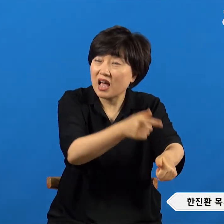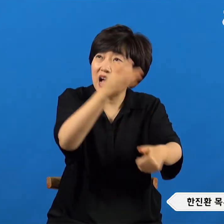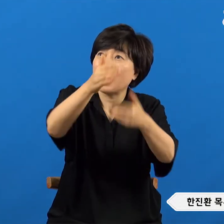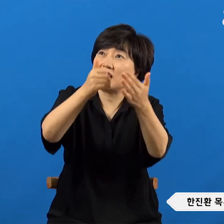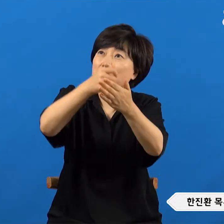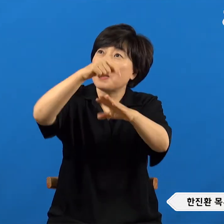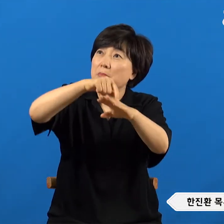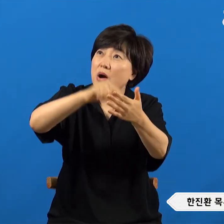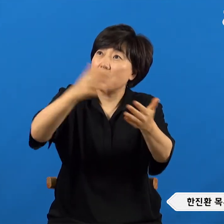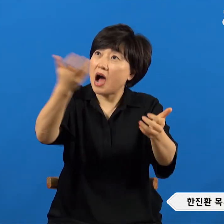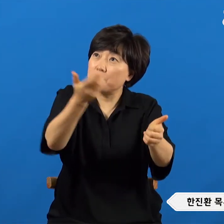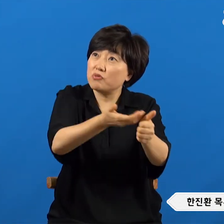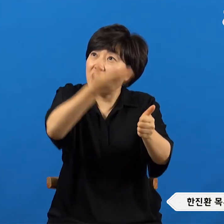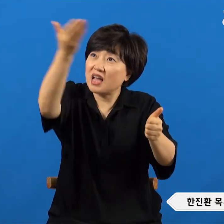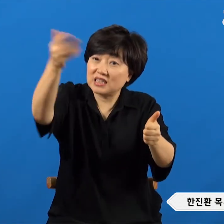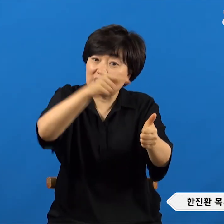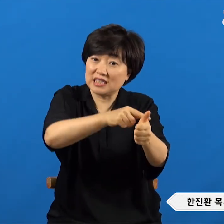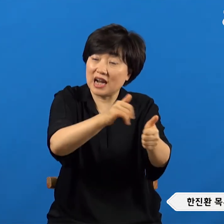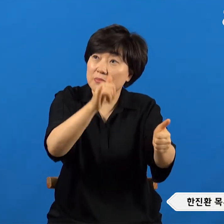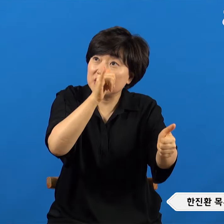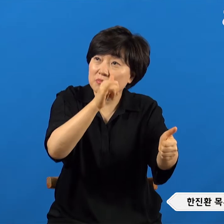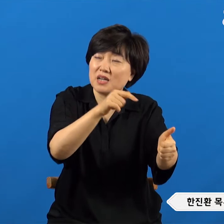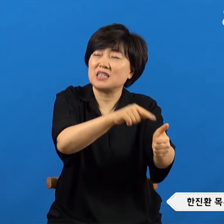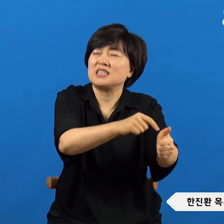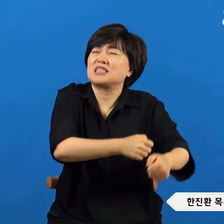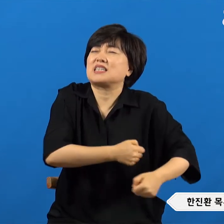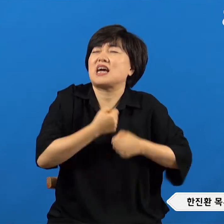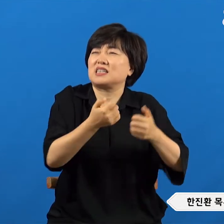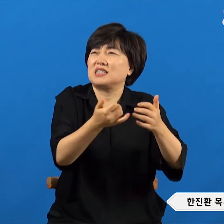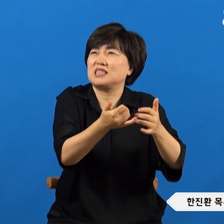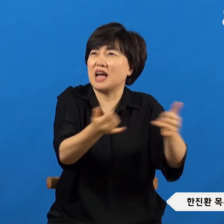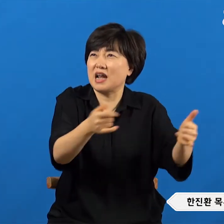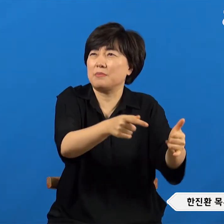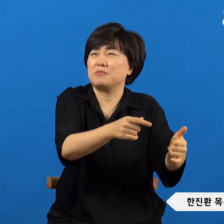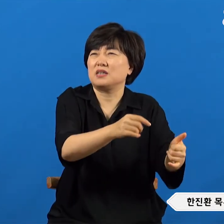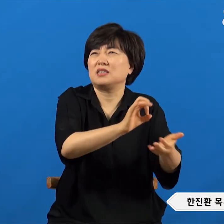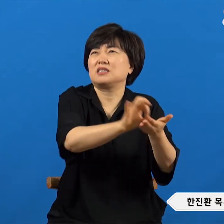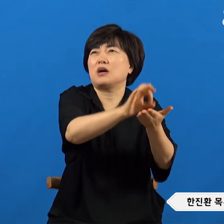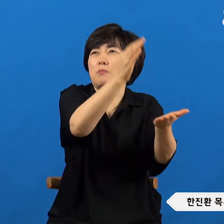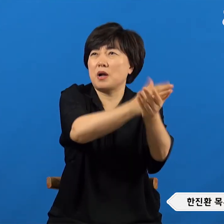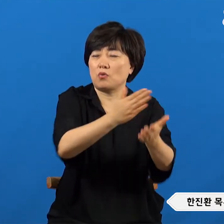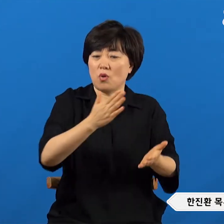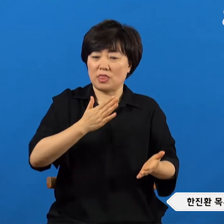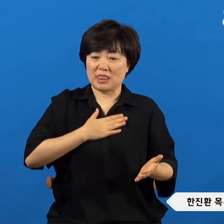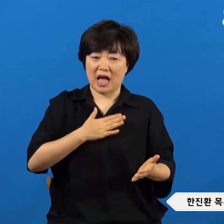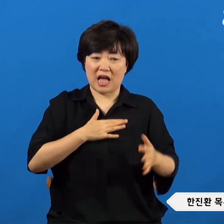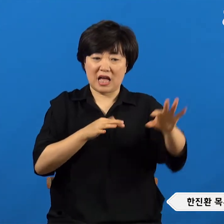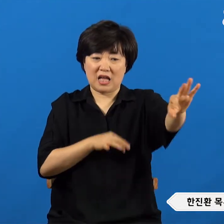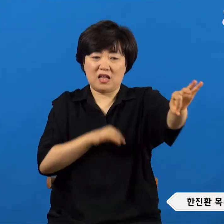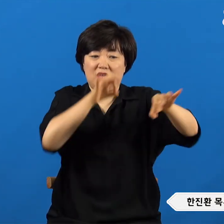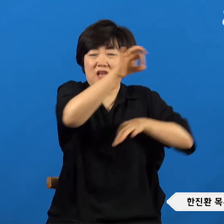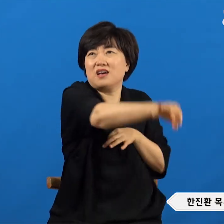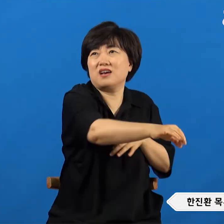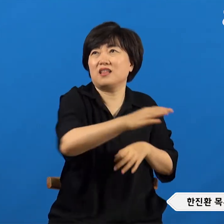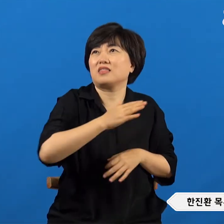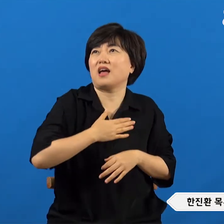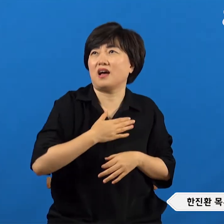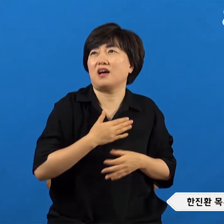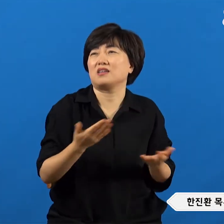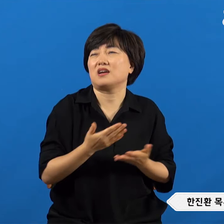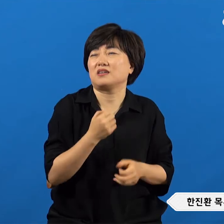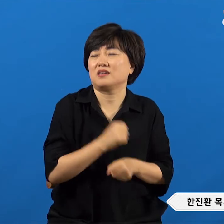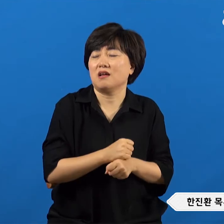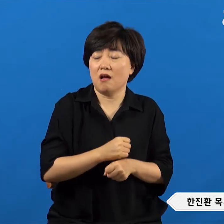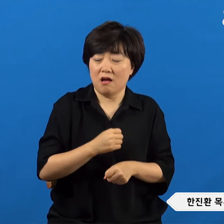마음을 아프게 하는 사람이 있다면 그 게으른 사람 굳이 쓰지 마시고 저를 그 자리에 대신 보내주세요.